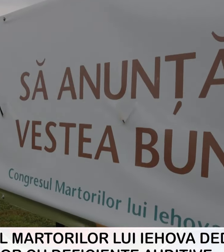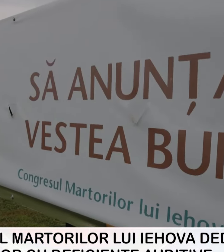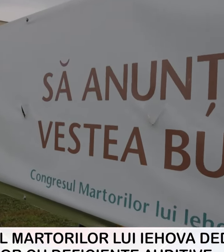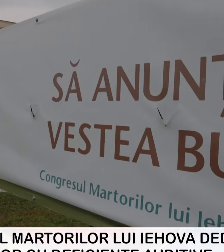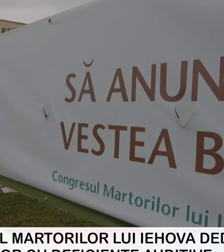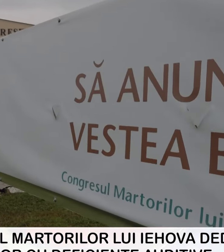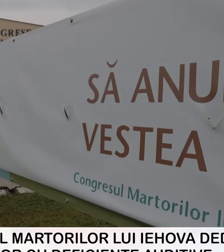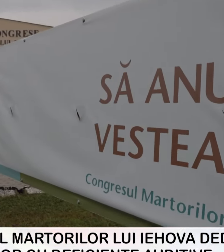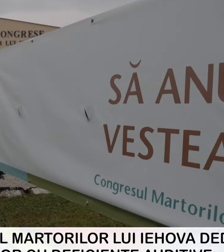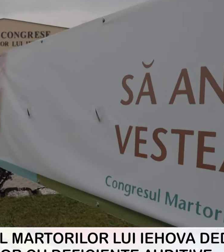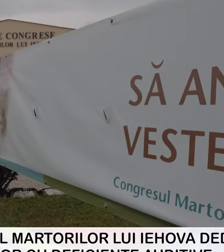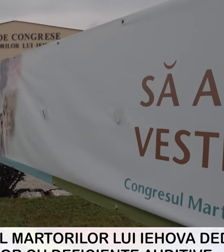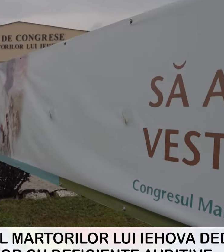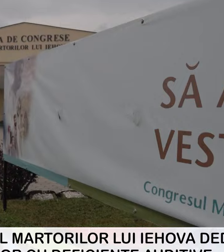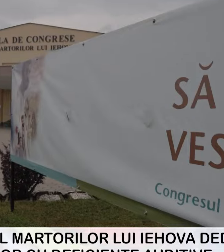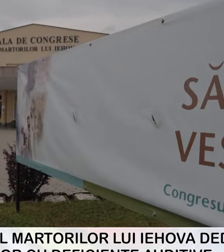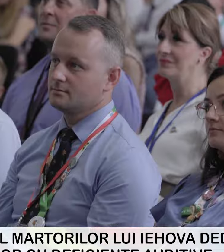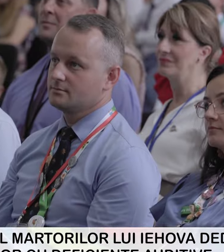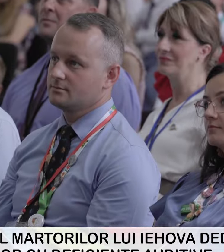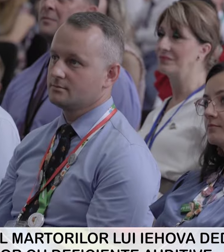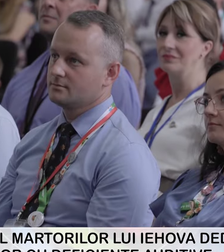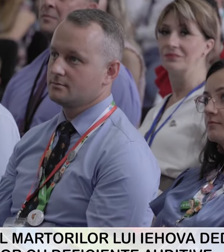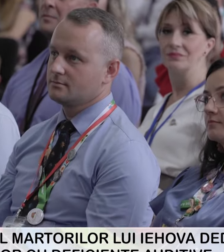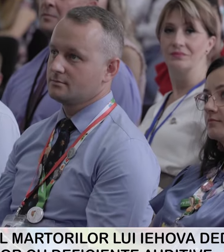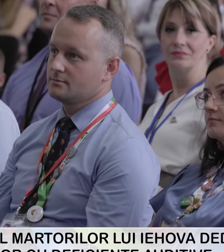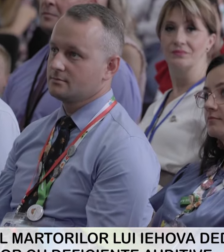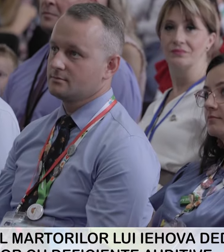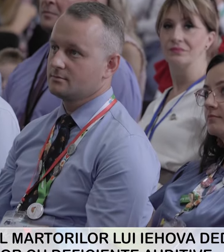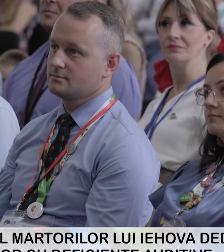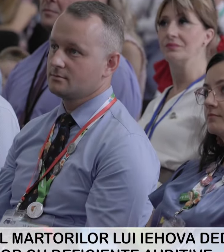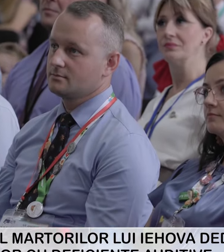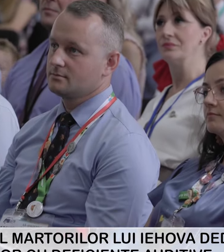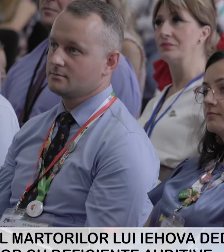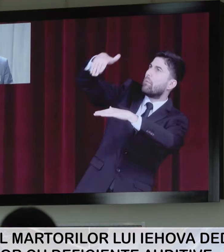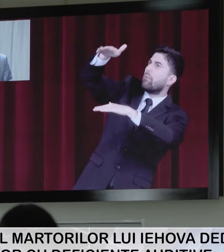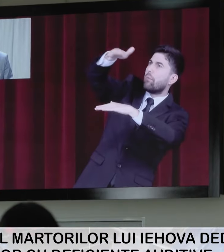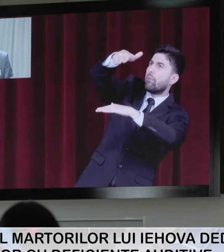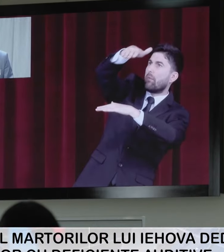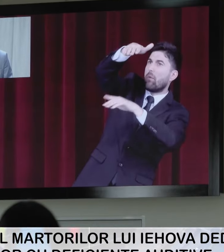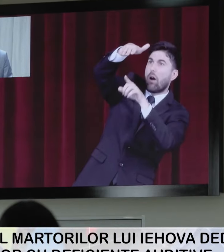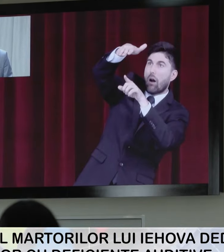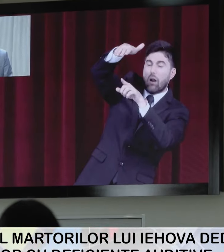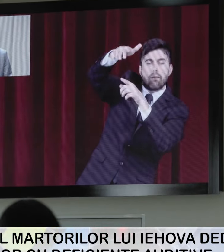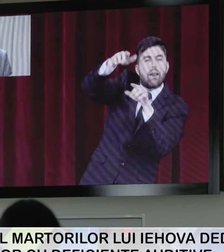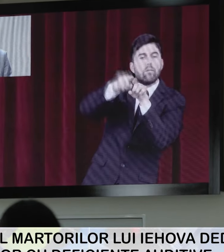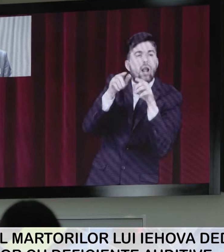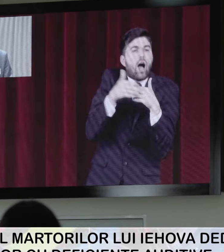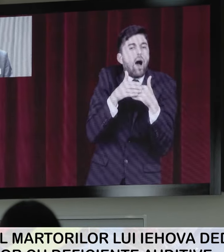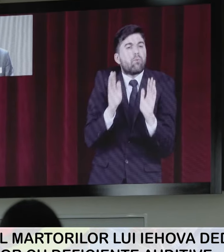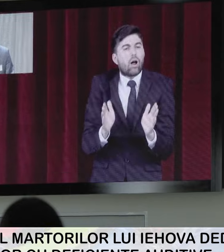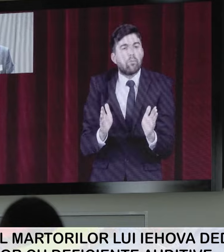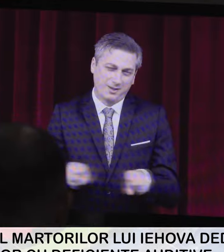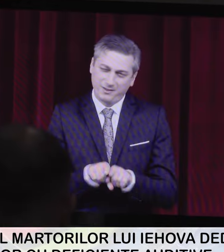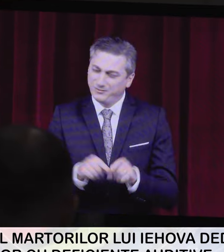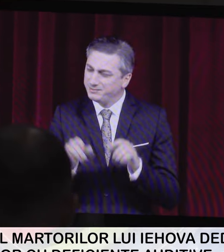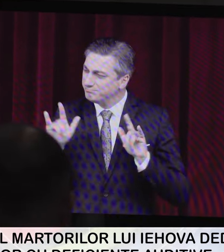bune întregii asistențe. Martorii lui Iehova au organizat Congresul Regional din 2024 în 15 orașe mari din România. În